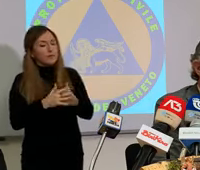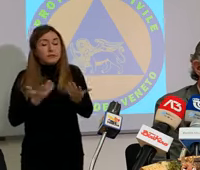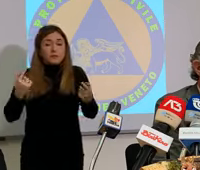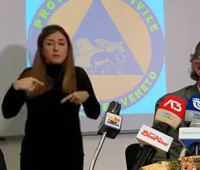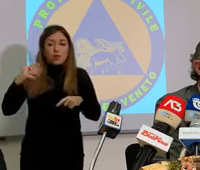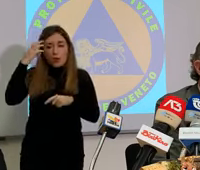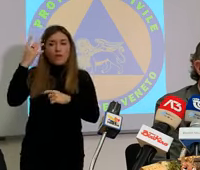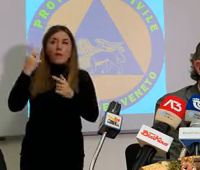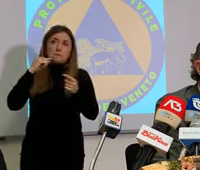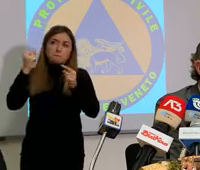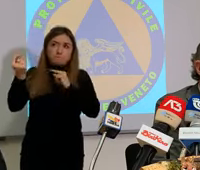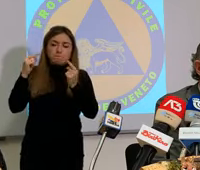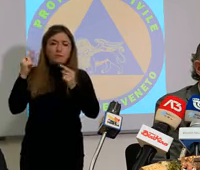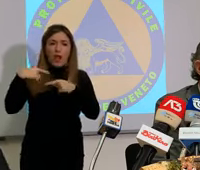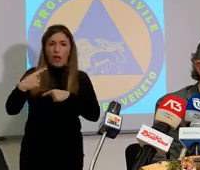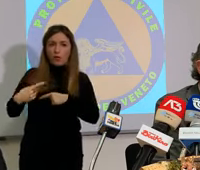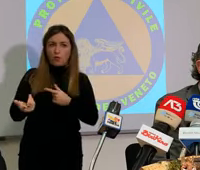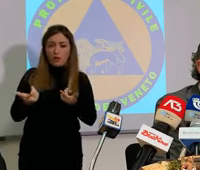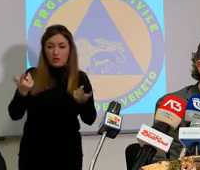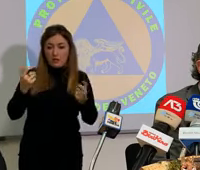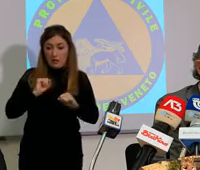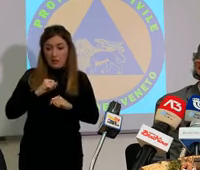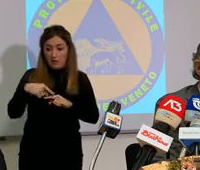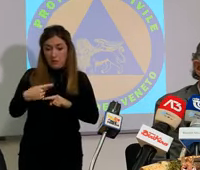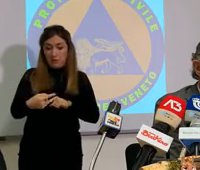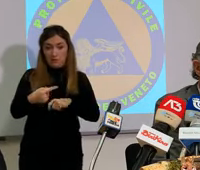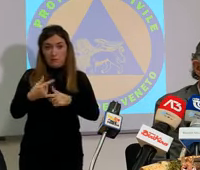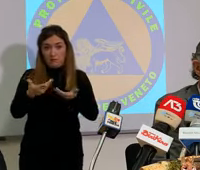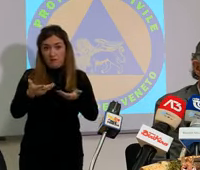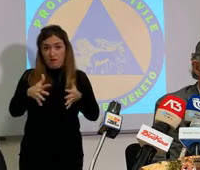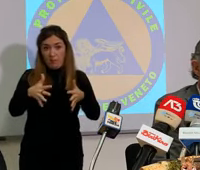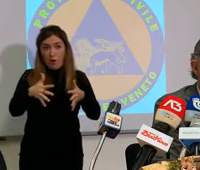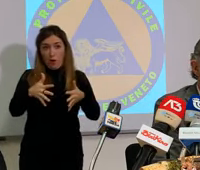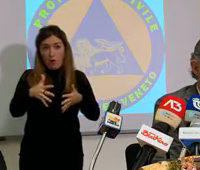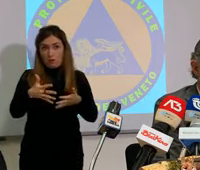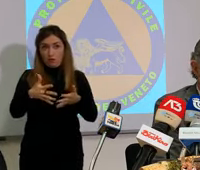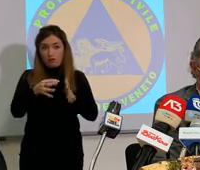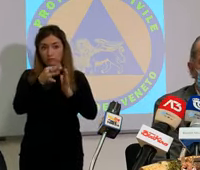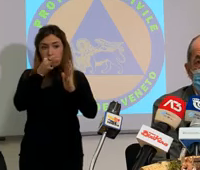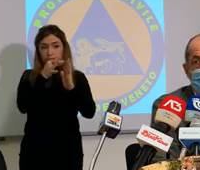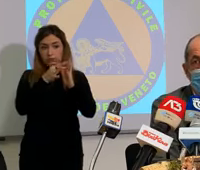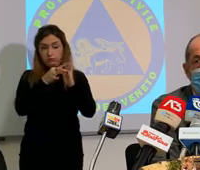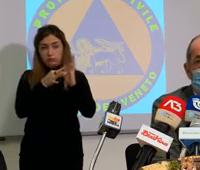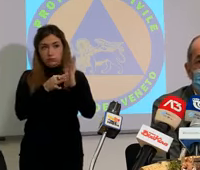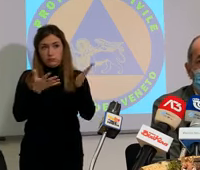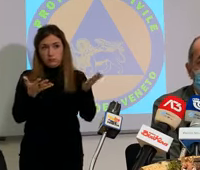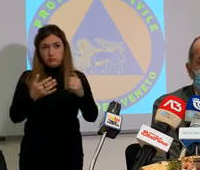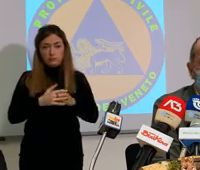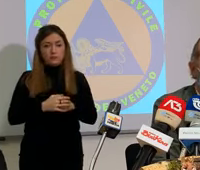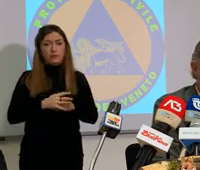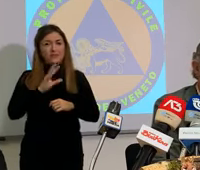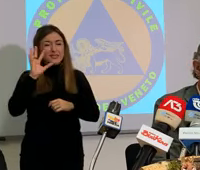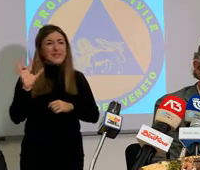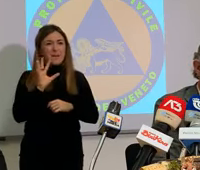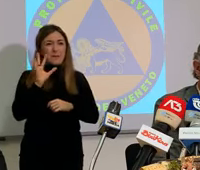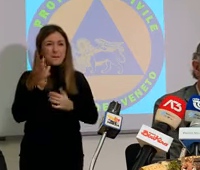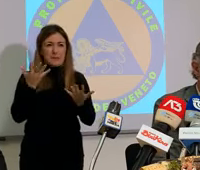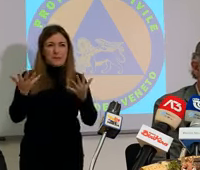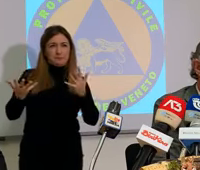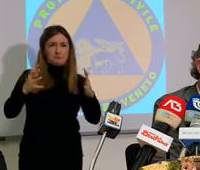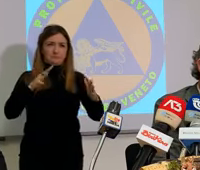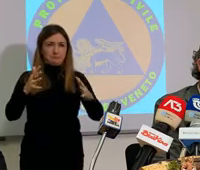con il governo nel senso che immagino che nelle prossime ore definiremo staremo a vedere mi sembra di capire che ci